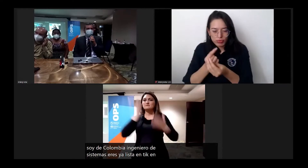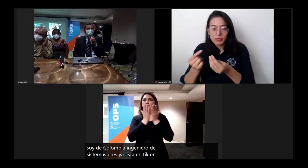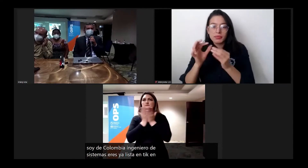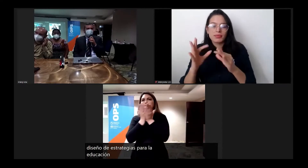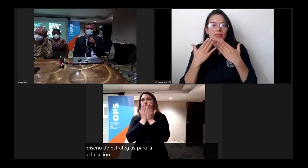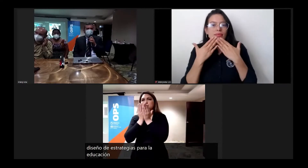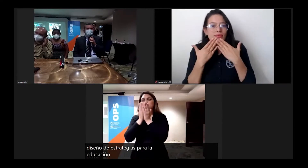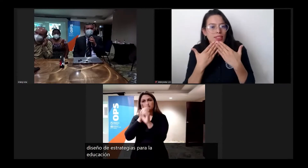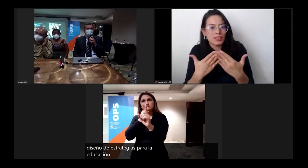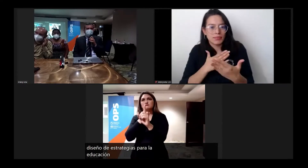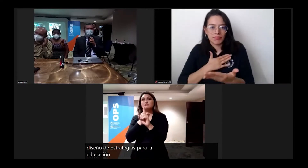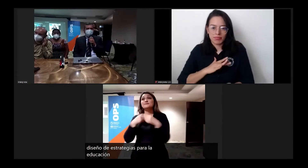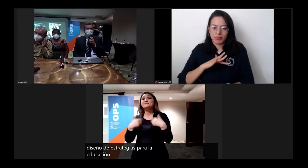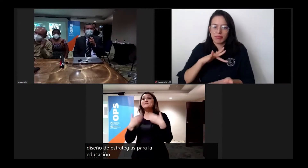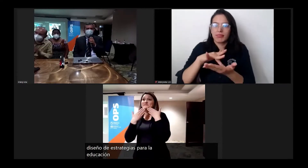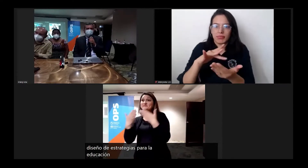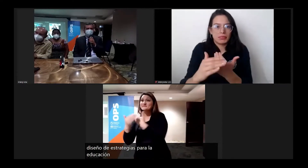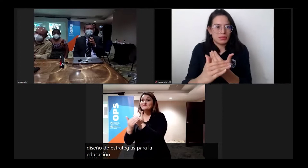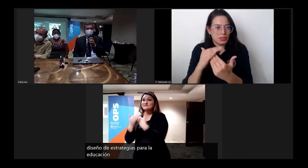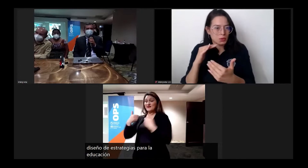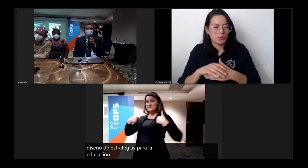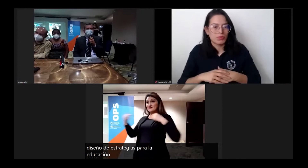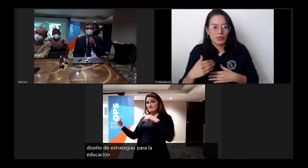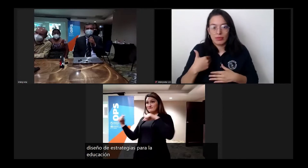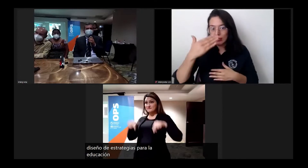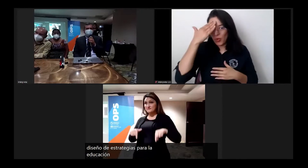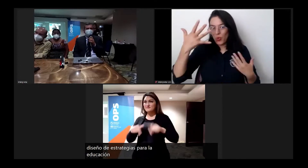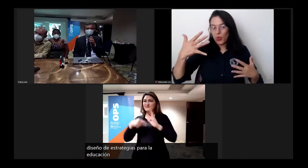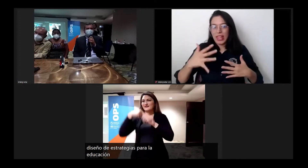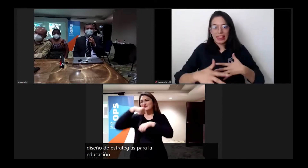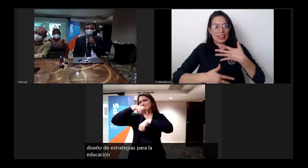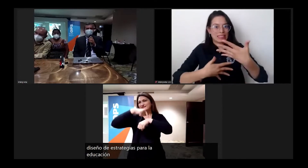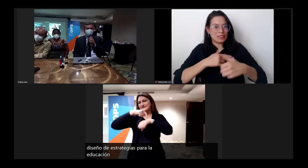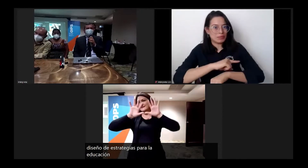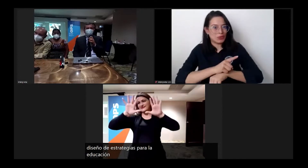este panel. Y en estos 10 minutos, que sé que está bien riguroso José Miguel,